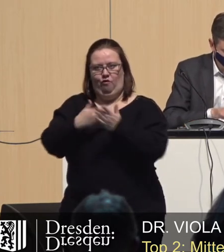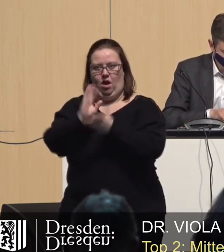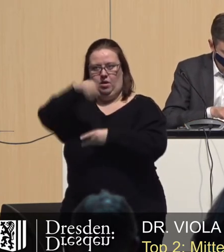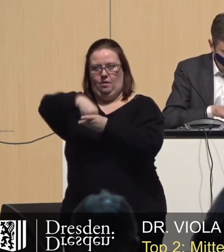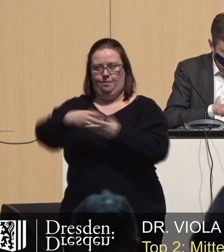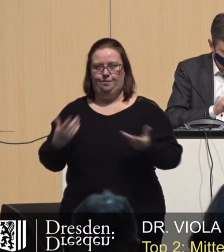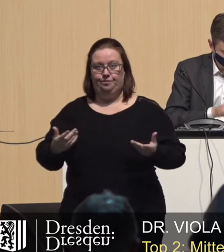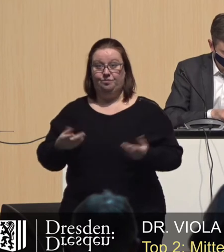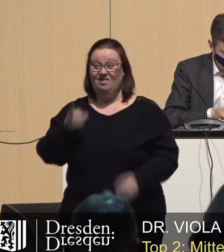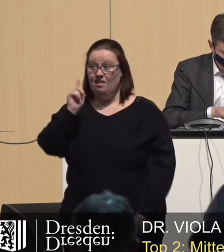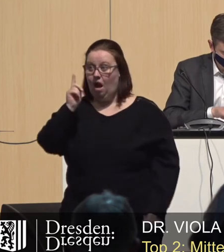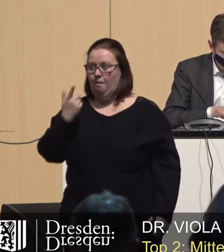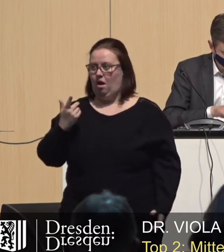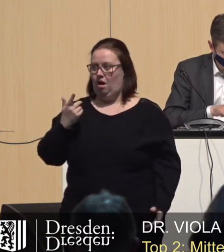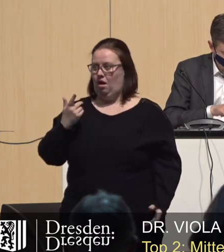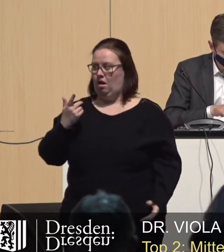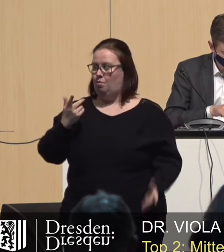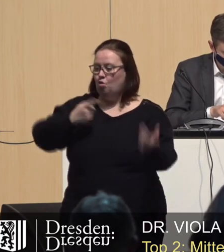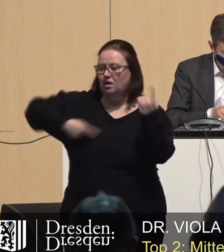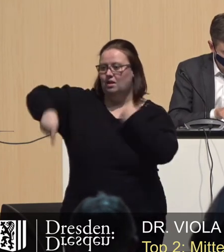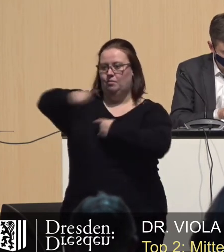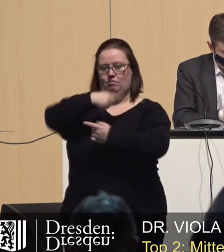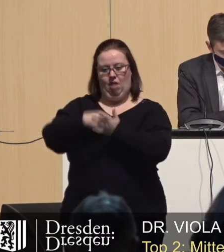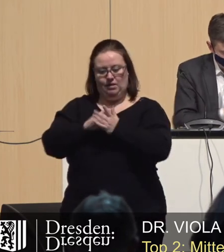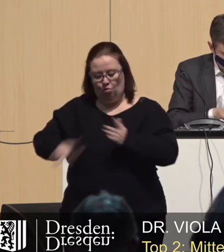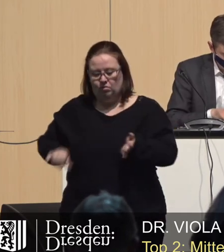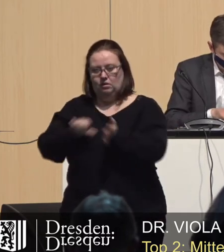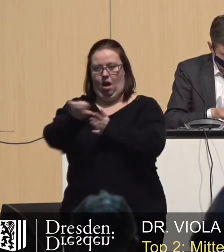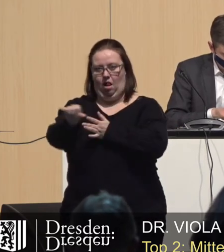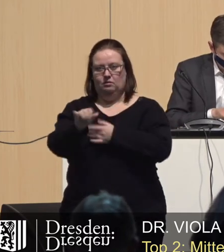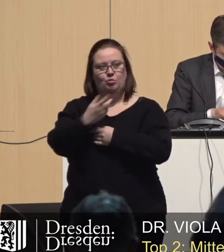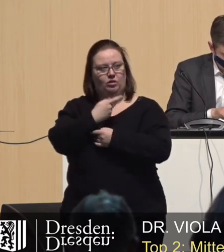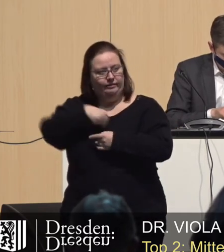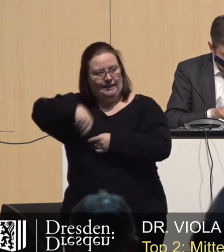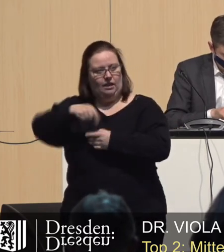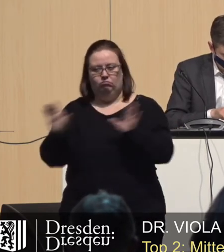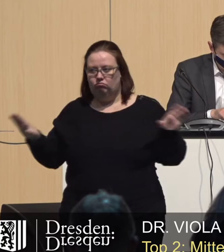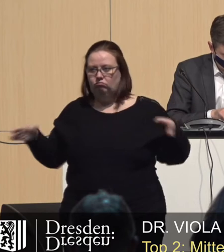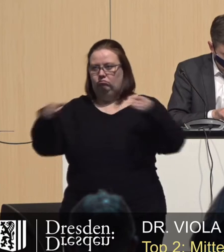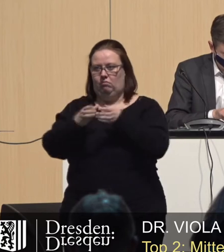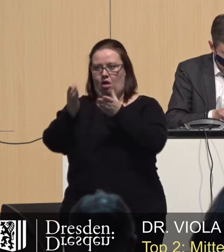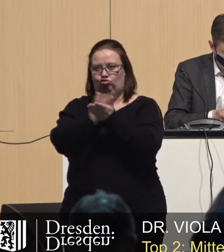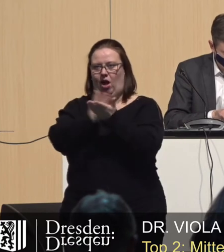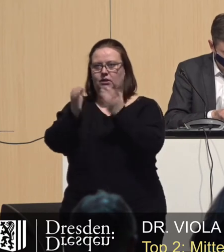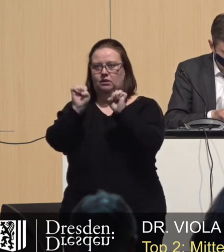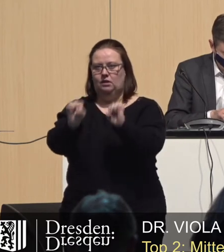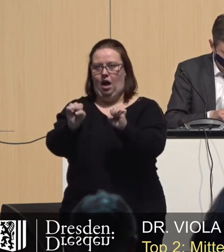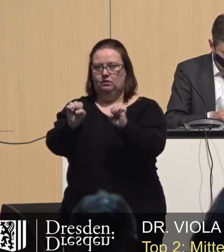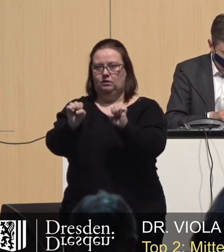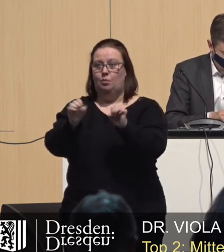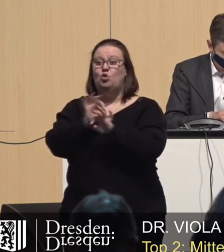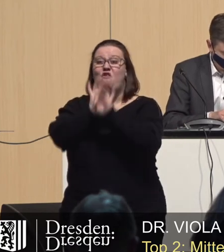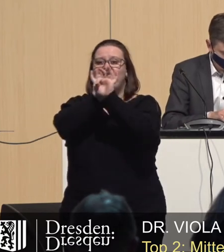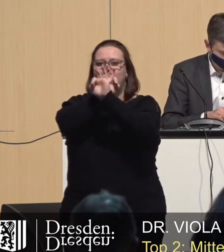dazu. Aber es ist ein Preis, den wir zahlen persönlich, damit wir hier zusammen zu Entscheidungen kommen können. Wir tun das